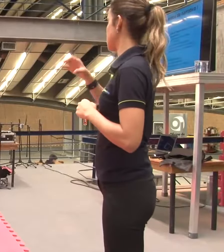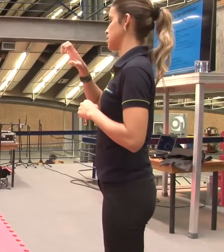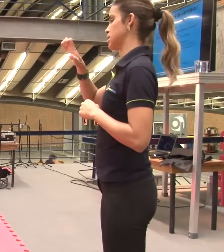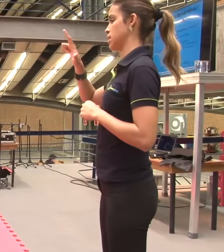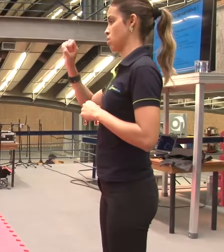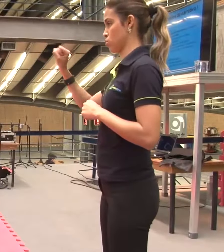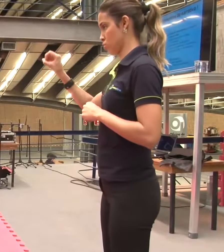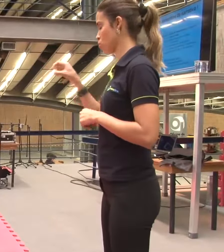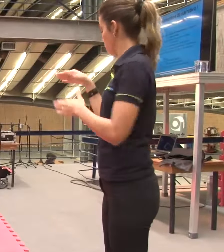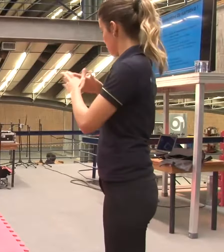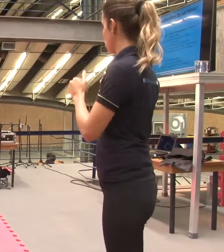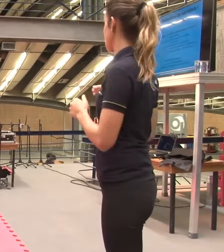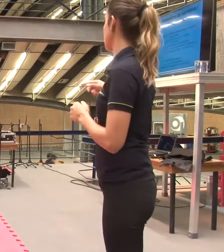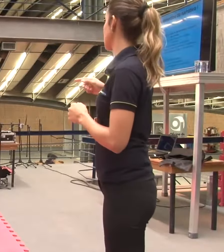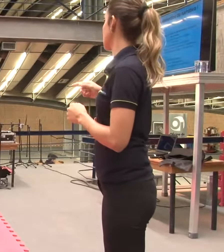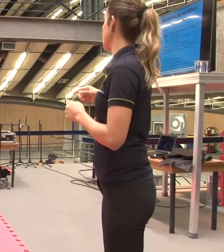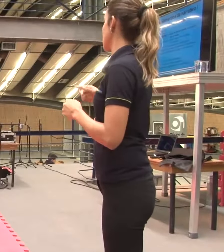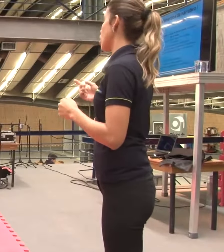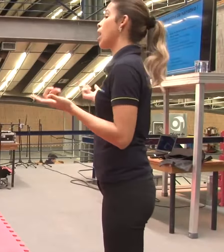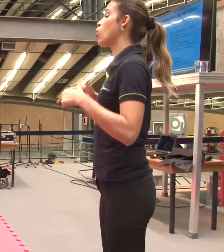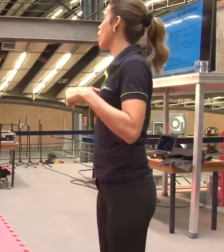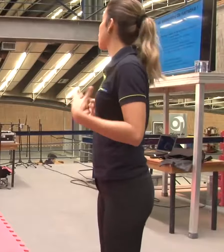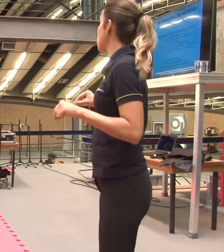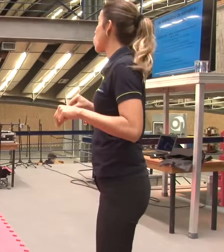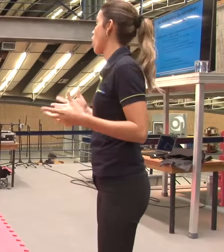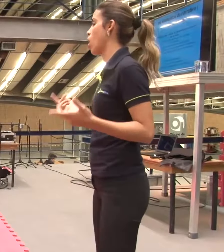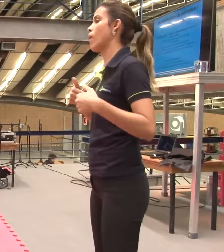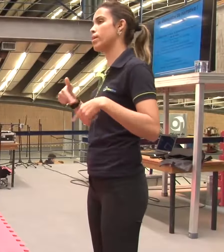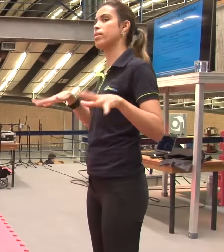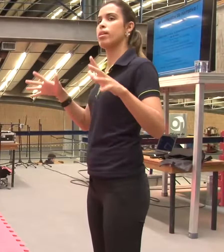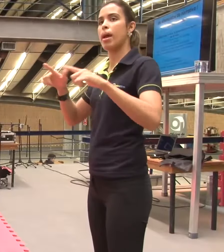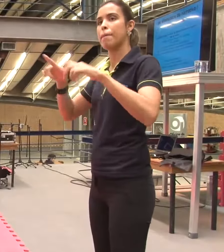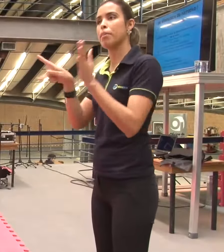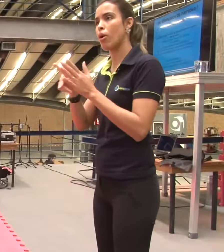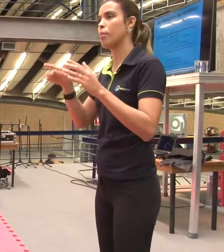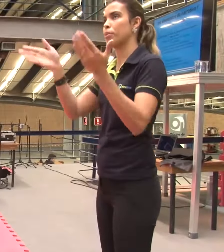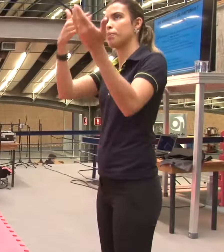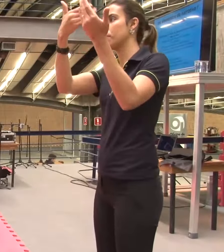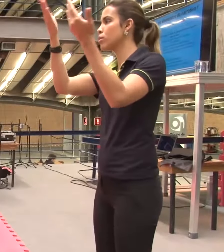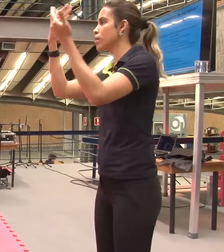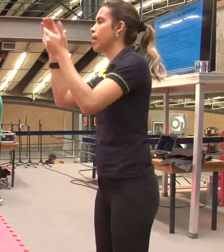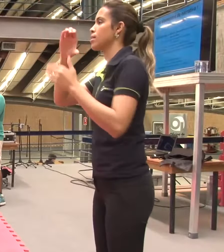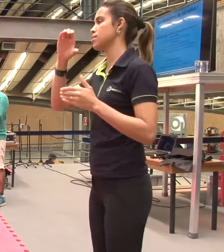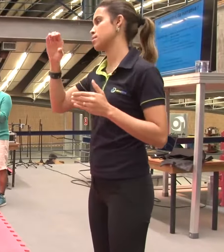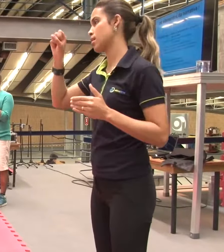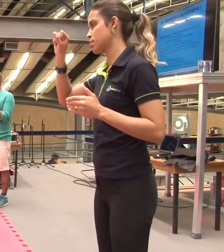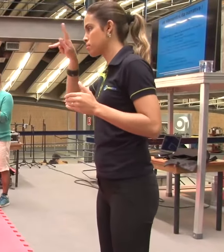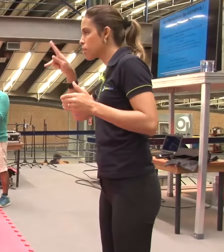para o Celso, né? Celso, onde nós estamos? Nós estamos no parte da biblioteca do Centro Cultural São Paulo,